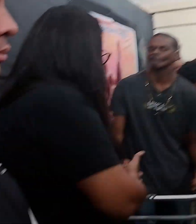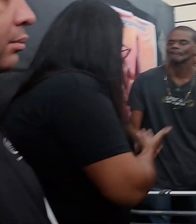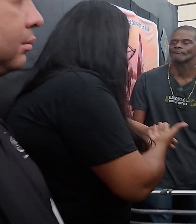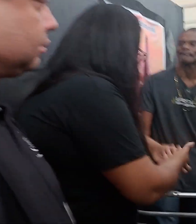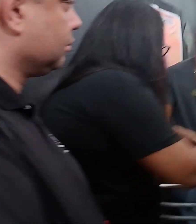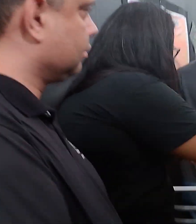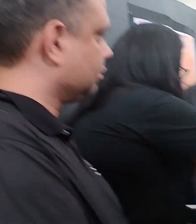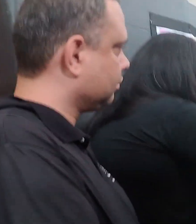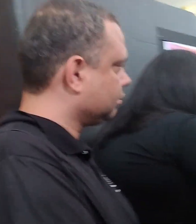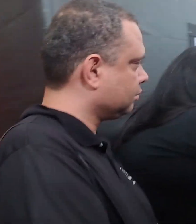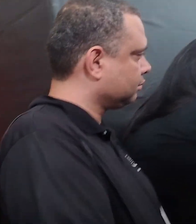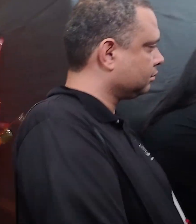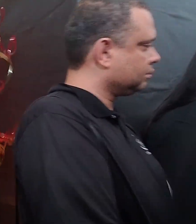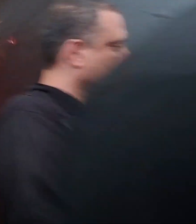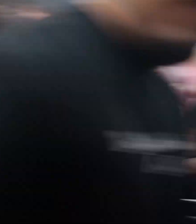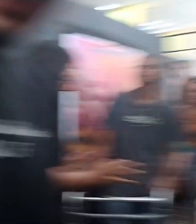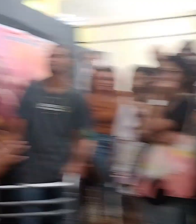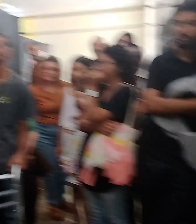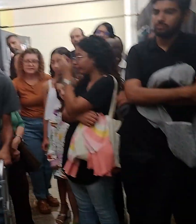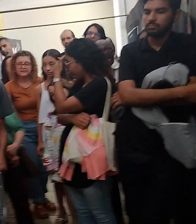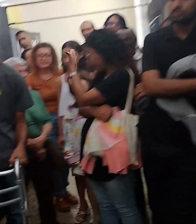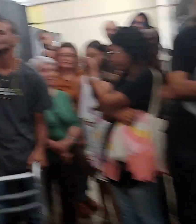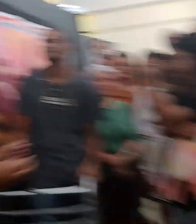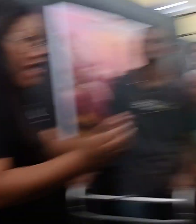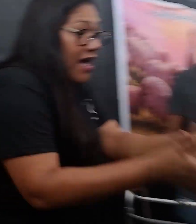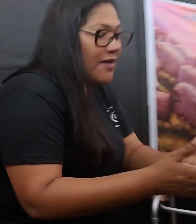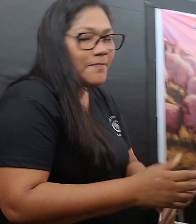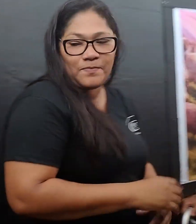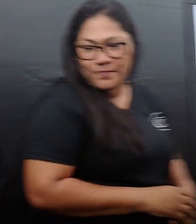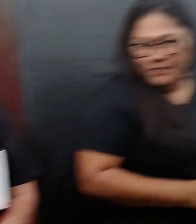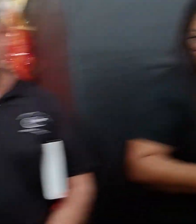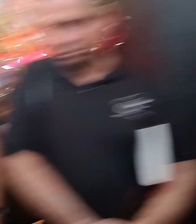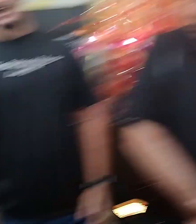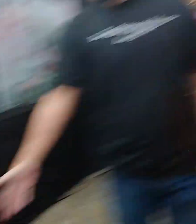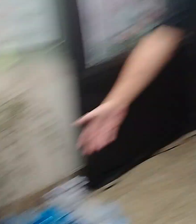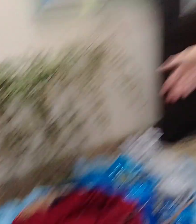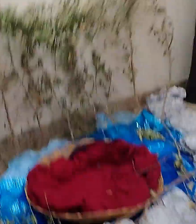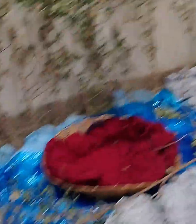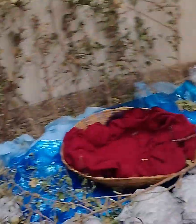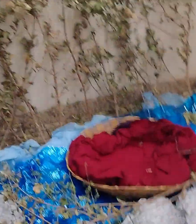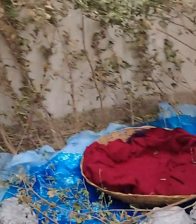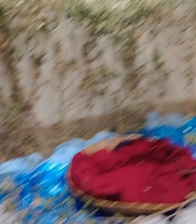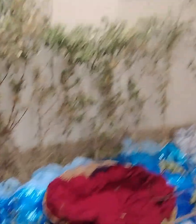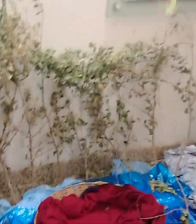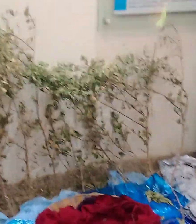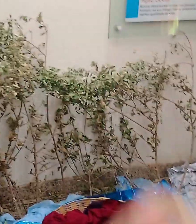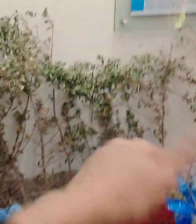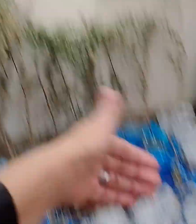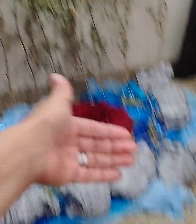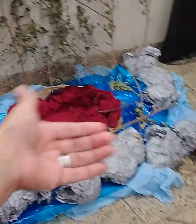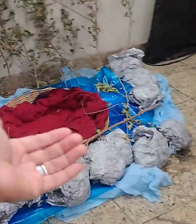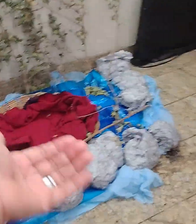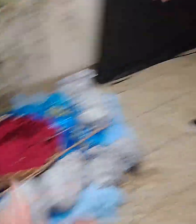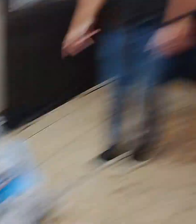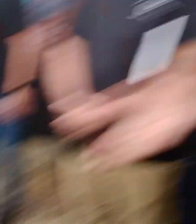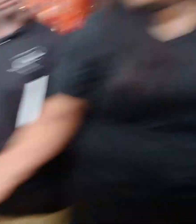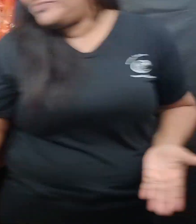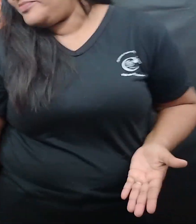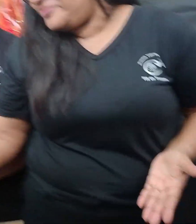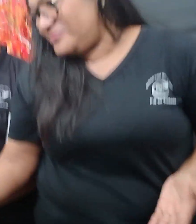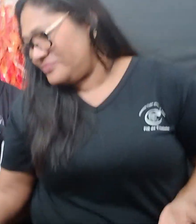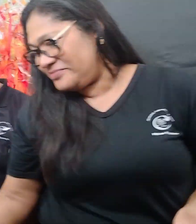Moisés, as margens do rio Nilo é colocado e ele vai descendo. Aqui Moisés nem está dentro daqui, já tiraram Moisés daqui. Ó. Aí